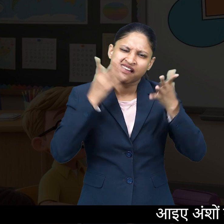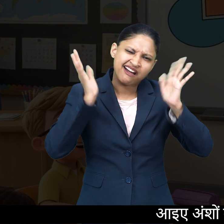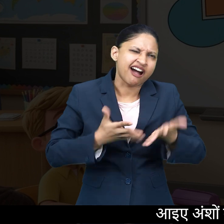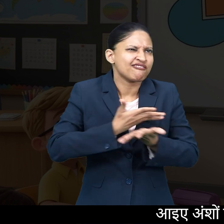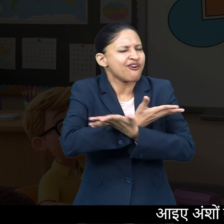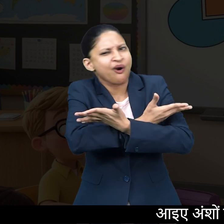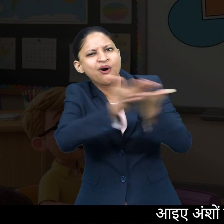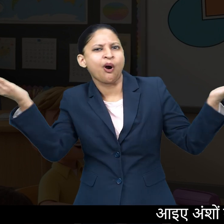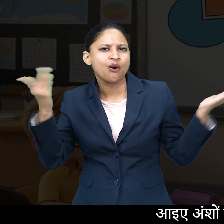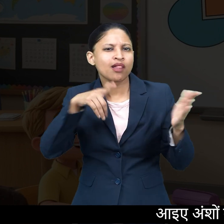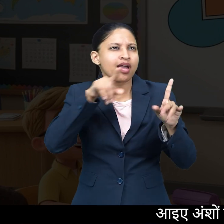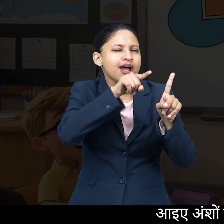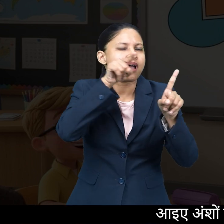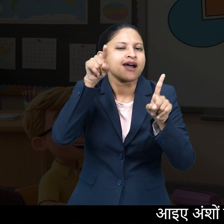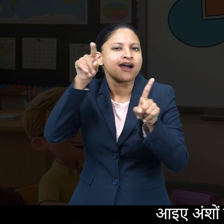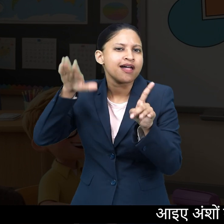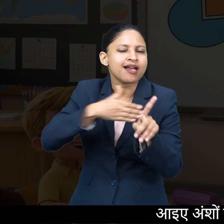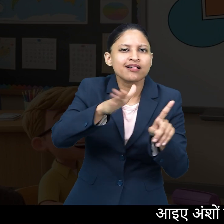करें।